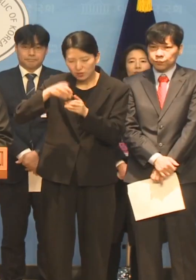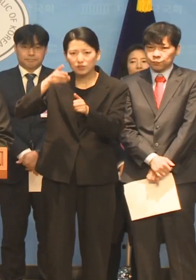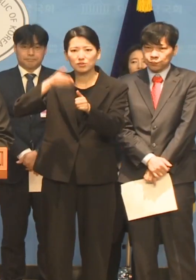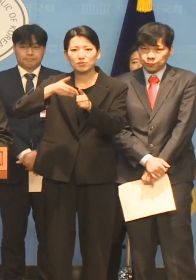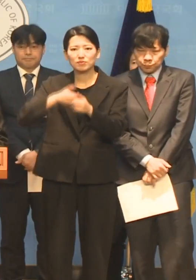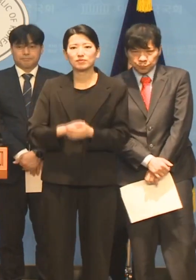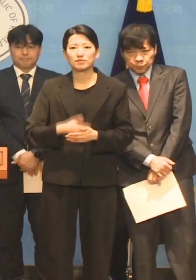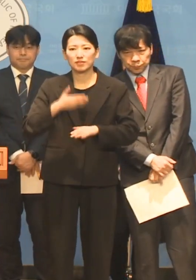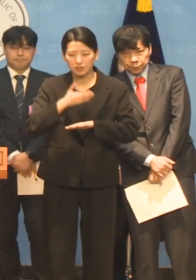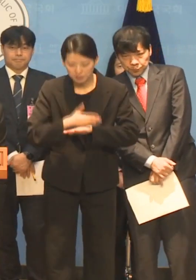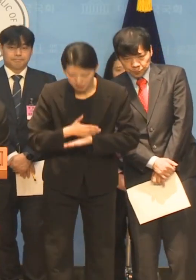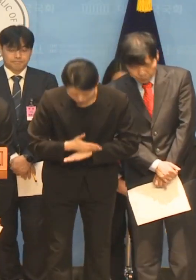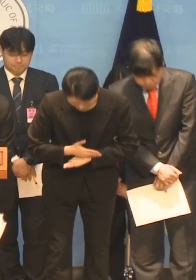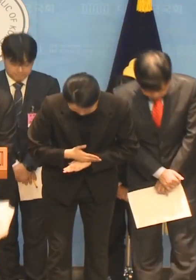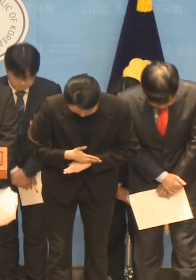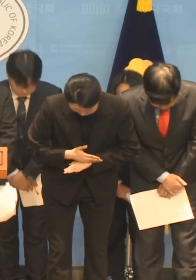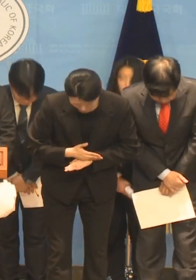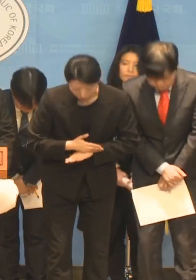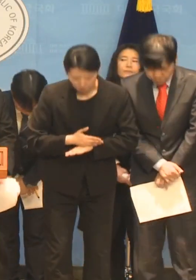바랍니다. 감사합니다.